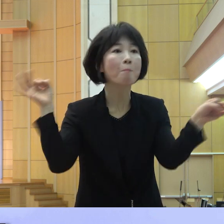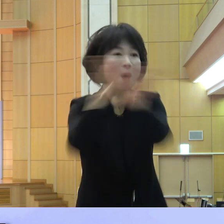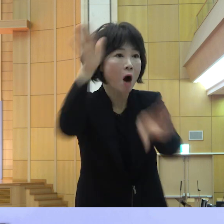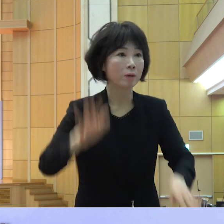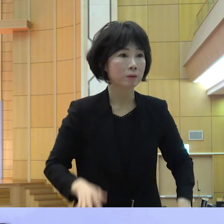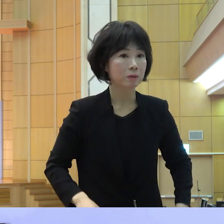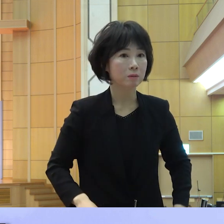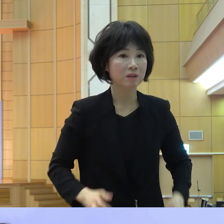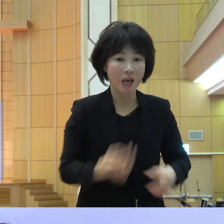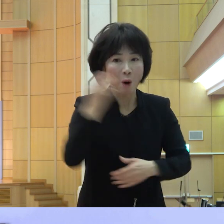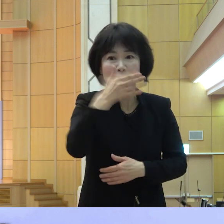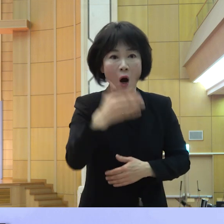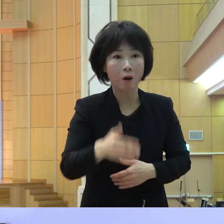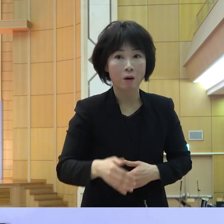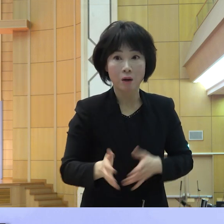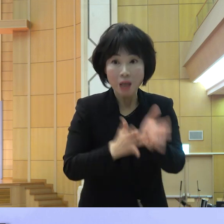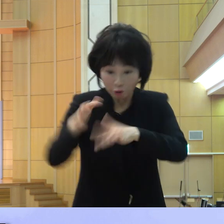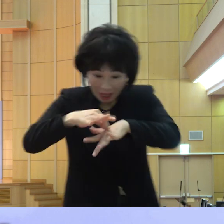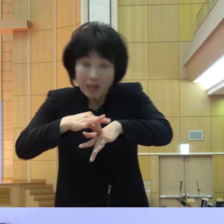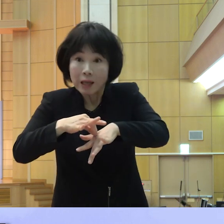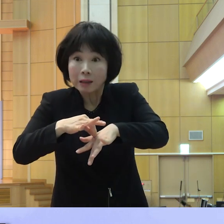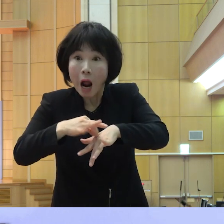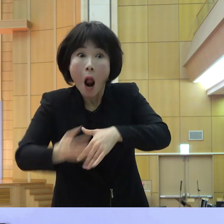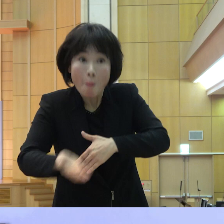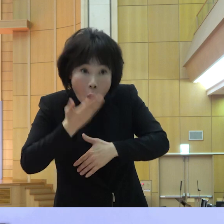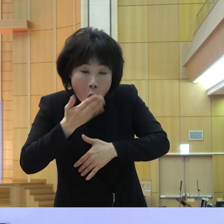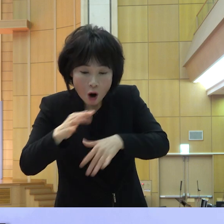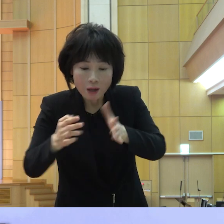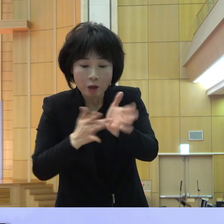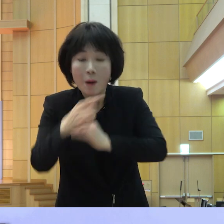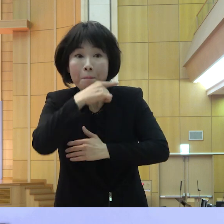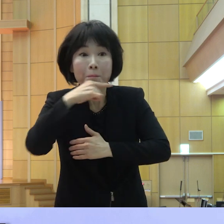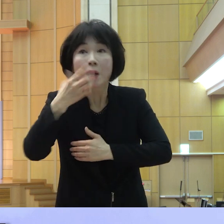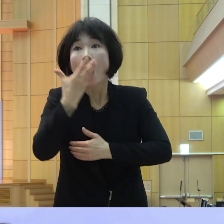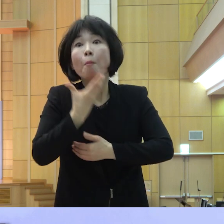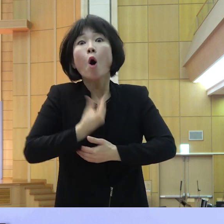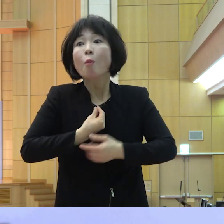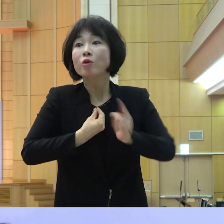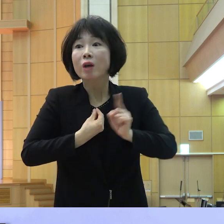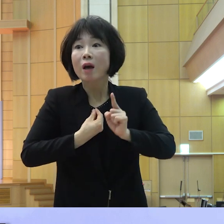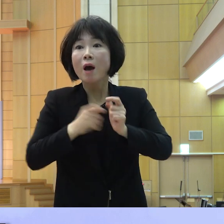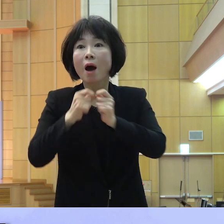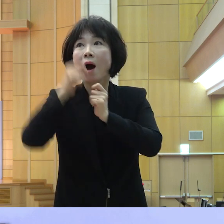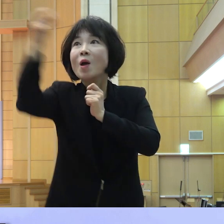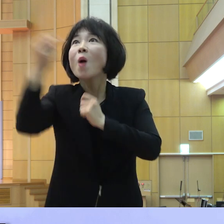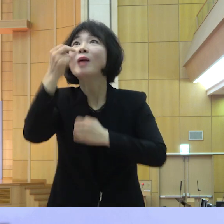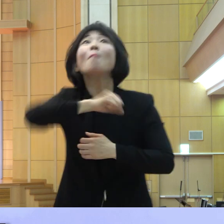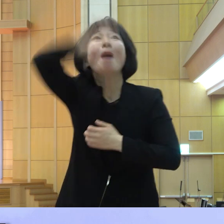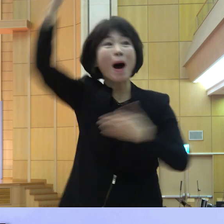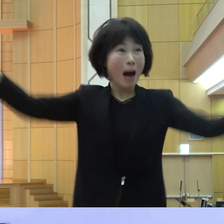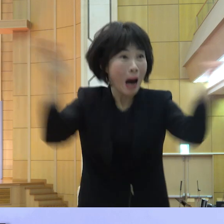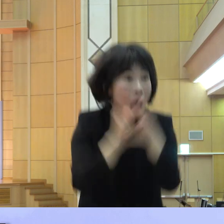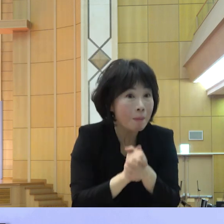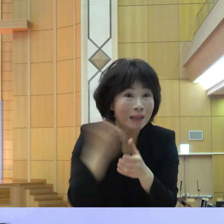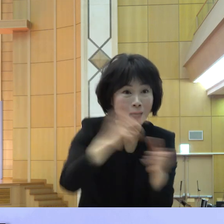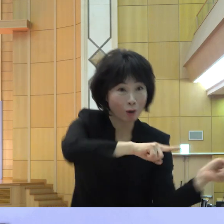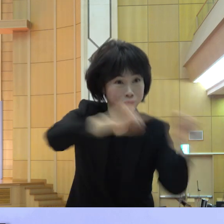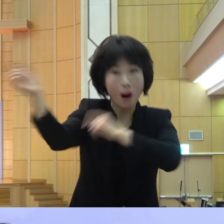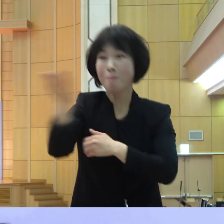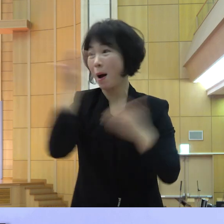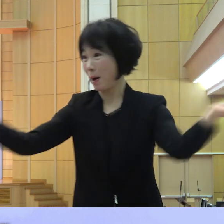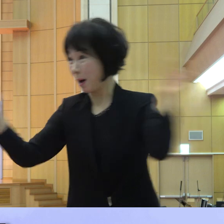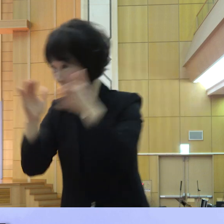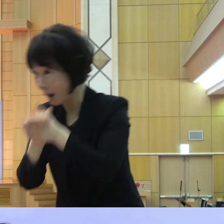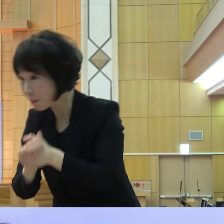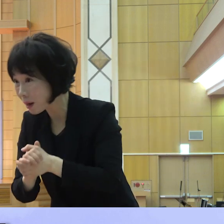없다. 내 살을 먹고 내 피를 마신 자는 영생을 가졌고 마지막 날에 내가 그를 다시